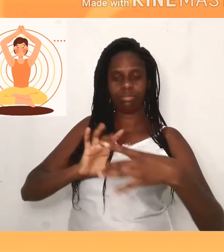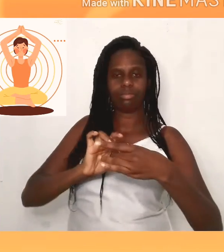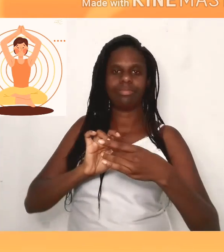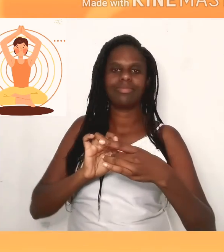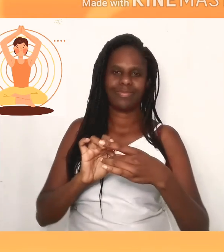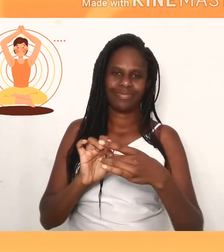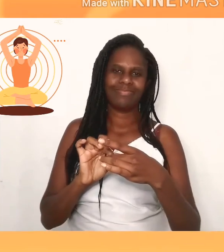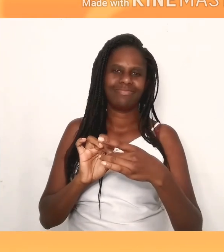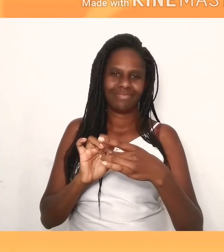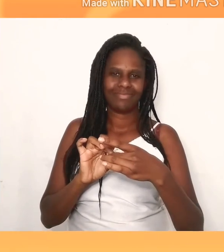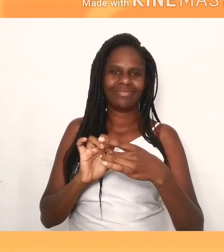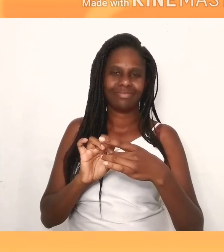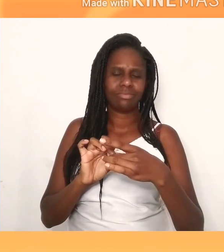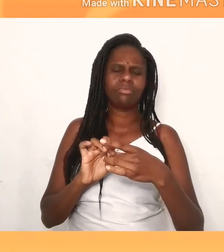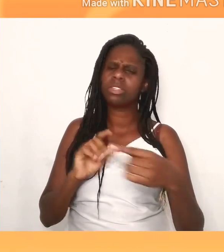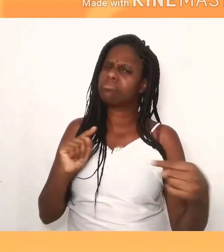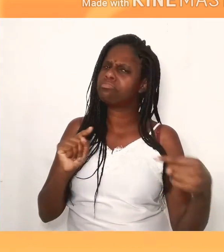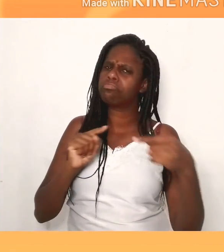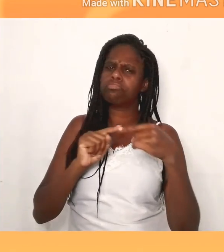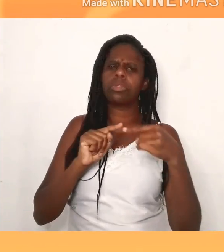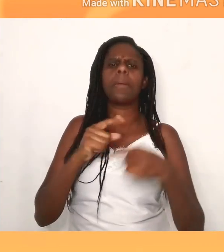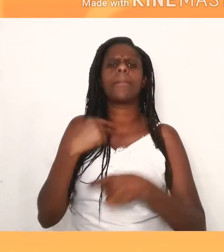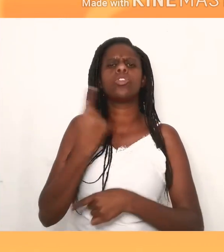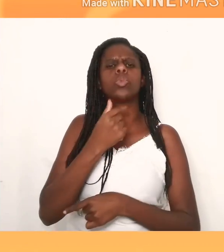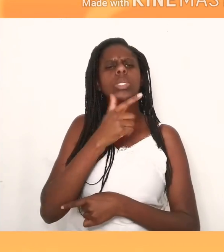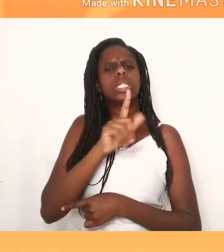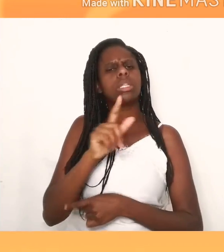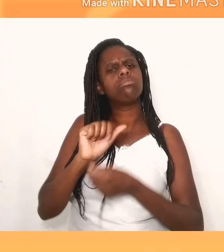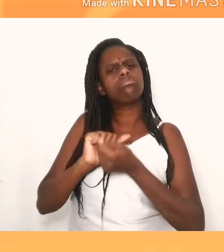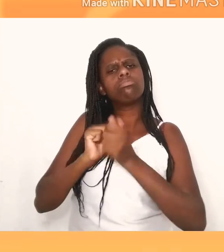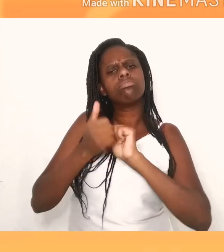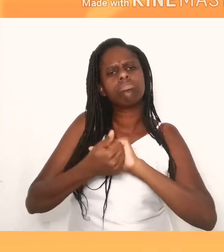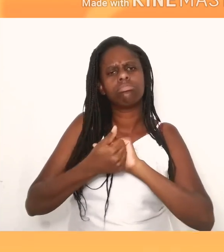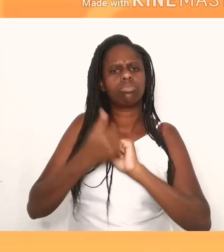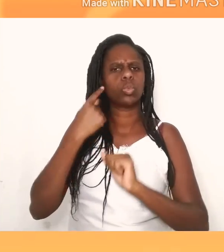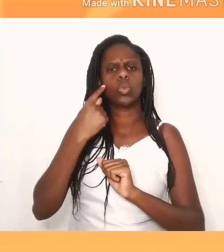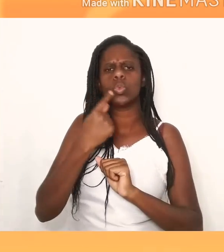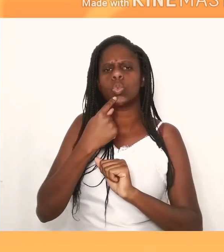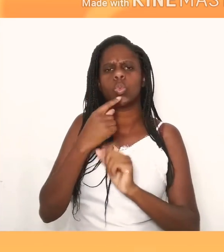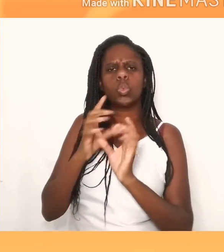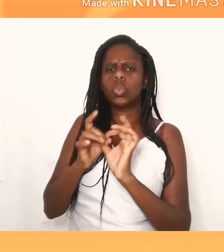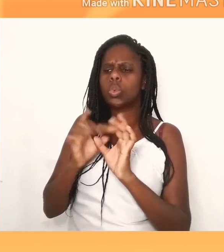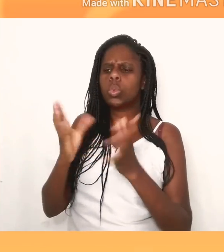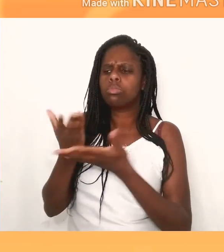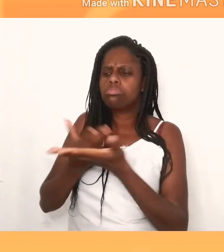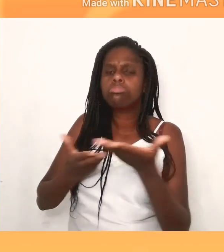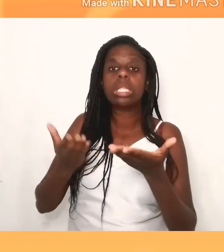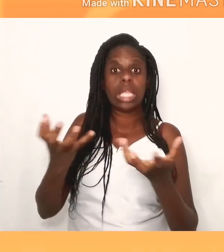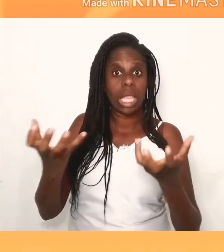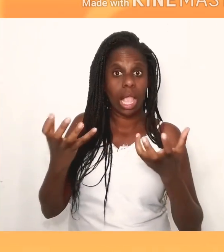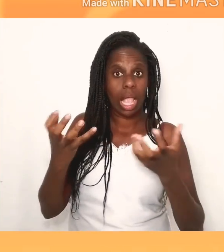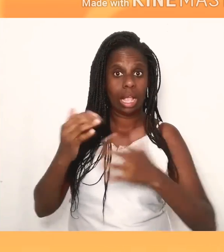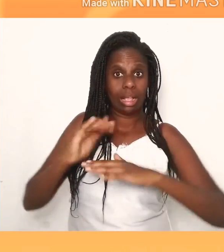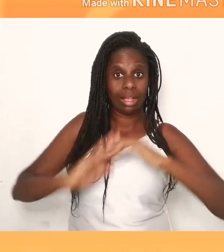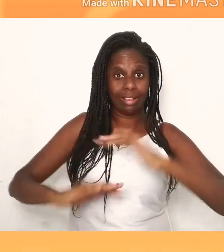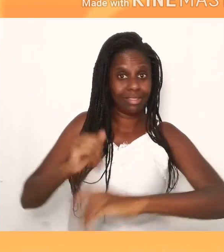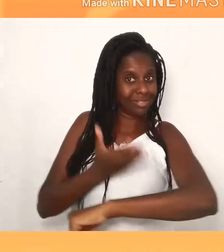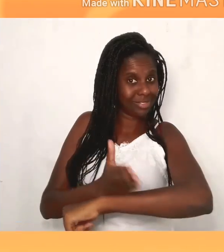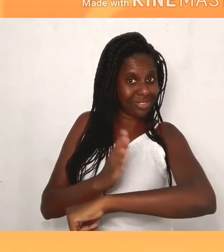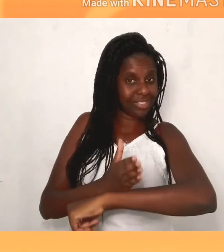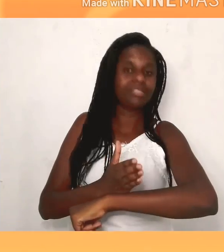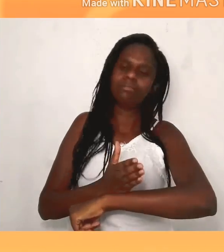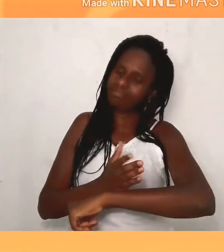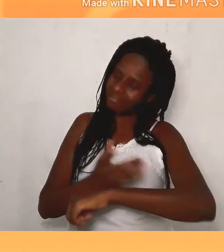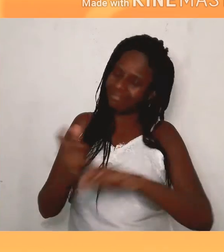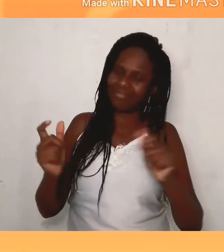tem tudo a ver com a gente adaptar para quem da comunidade surda for afins de